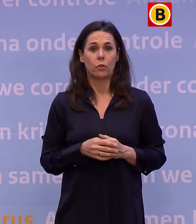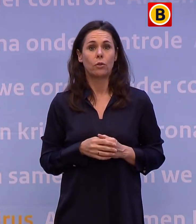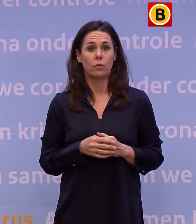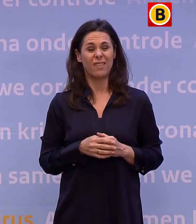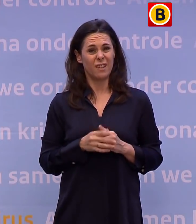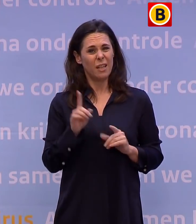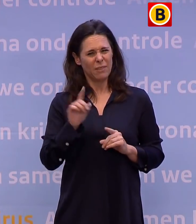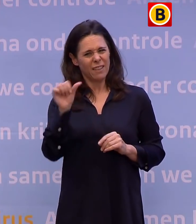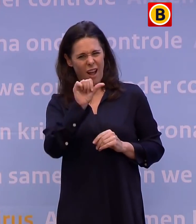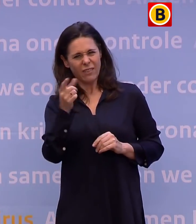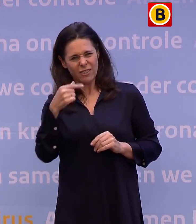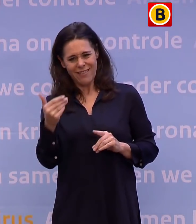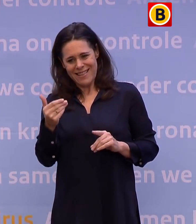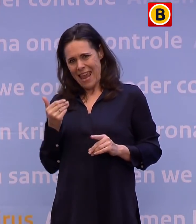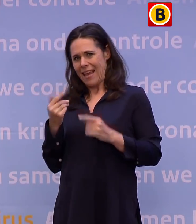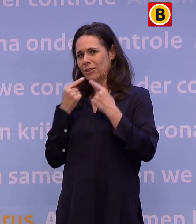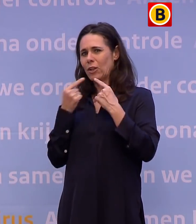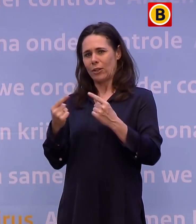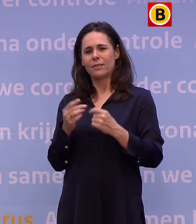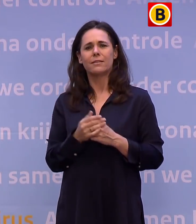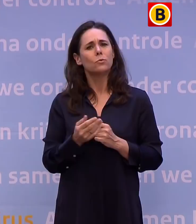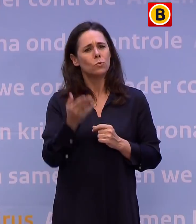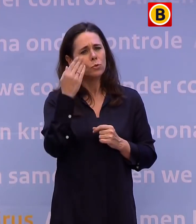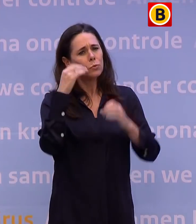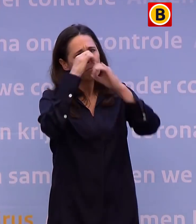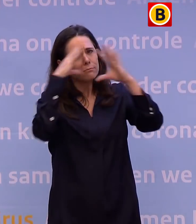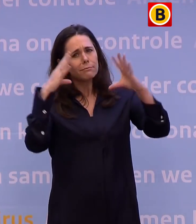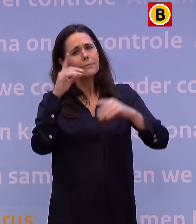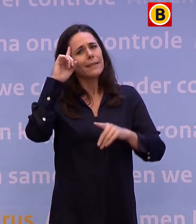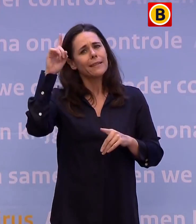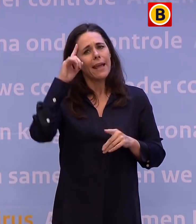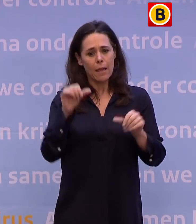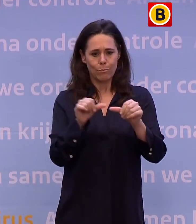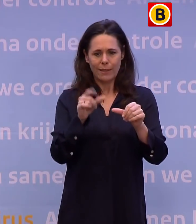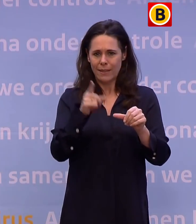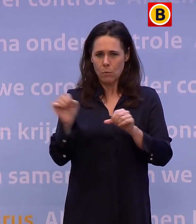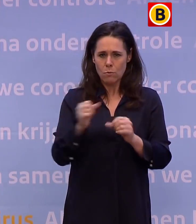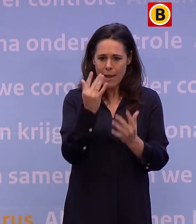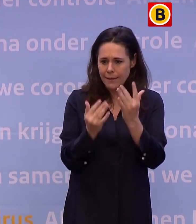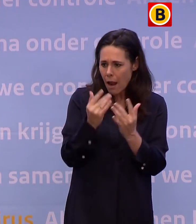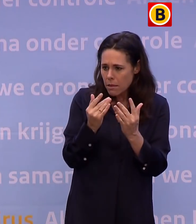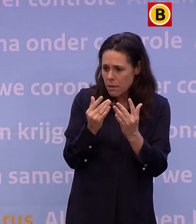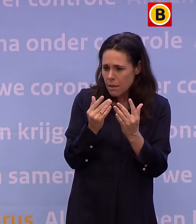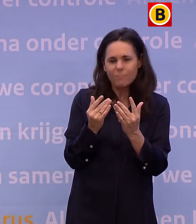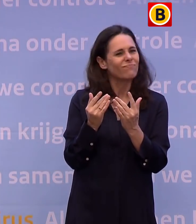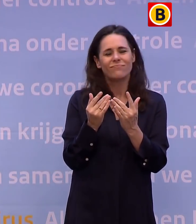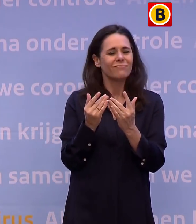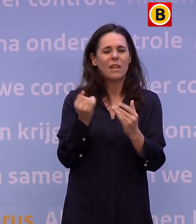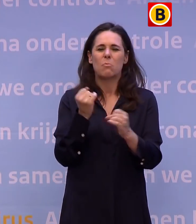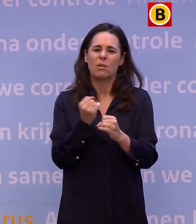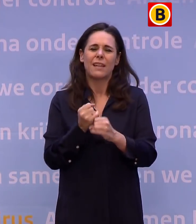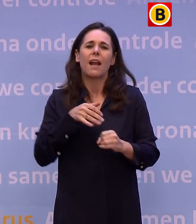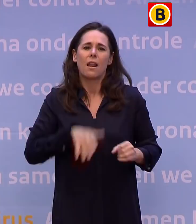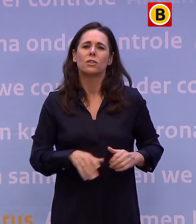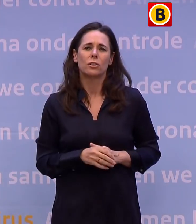is dus anders dan eerder aangekondigd, toen het idee nog was dat het personeel moest meetellen. Maar dat blijkt in de praktijk heel lastig te